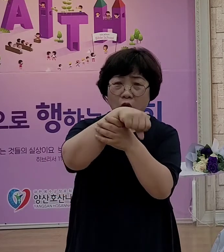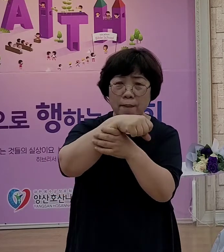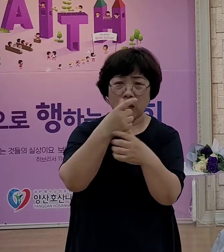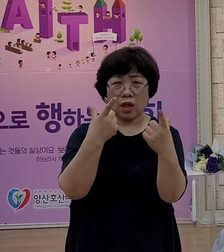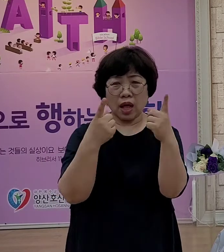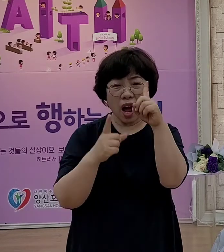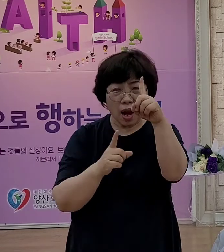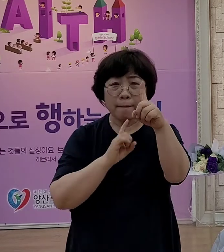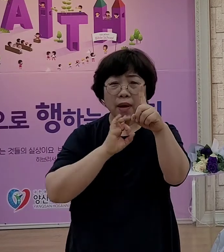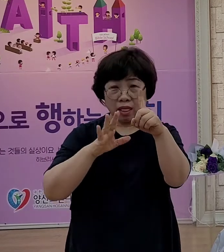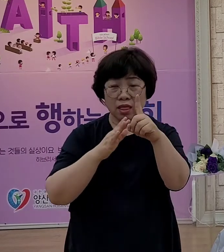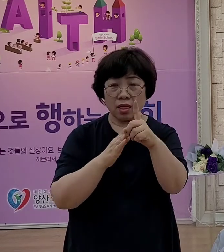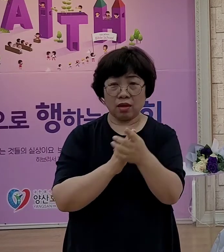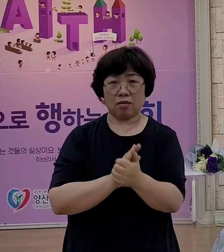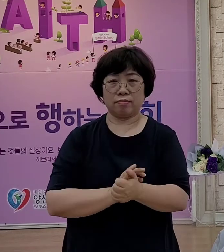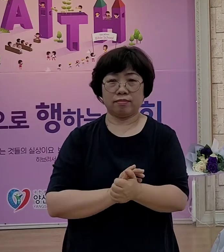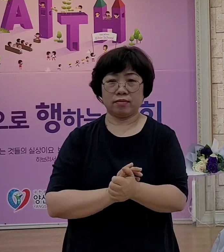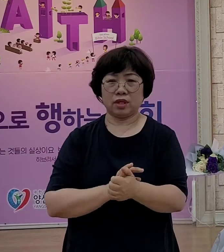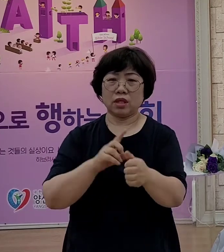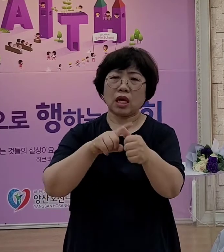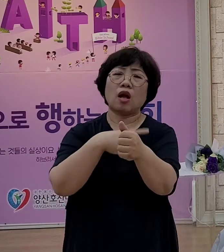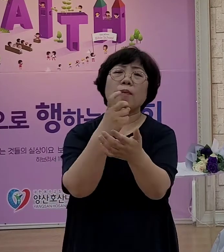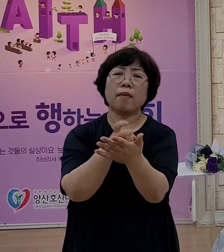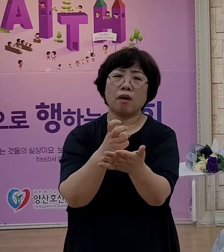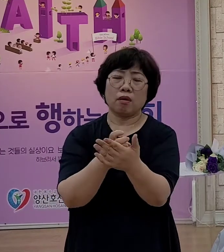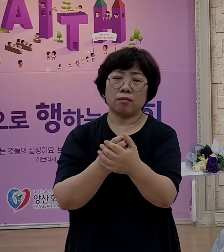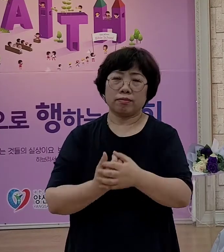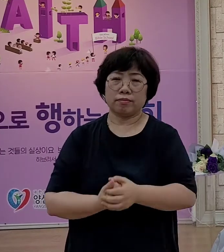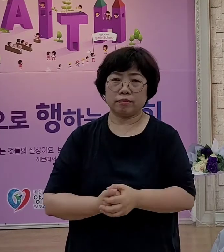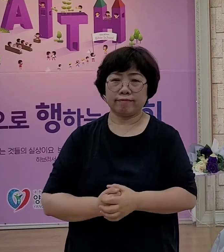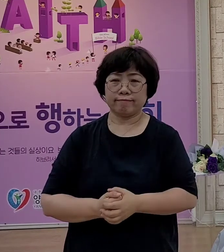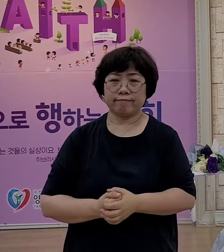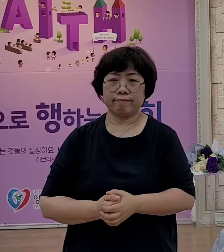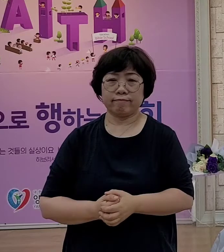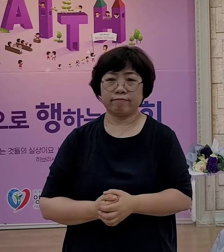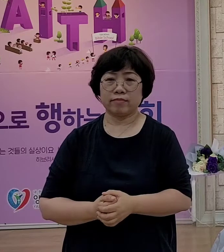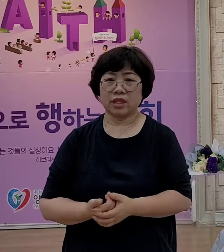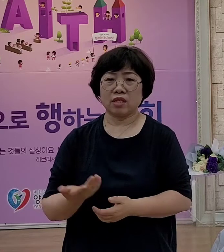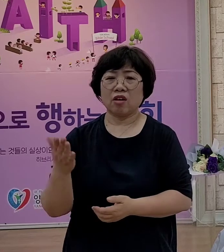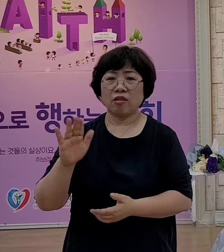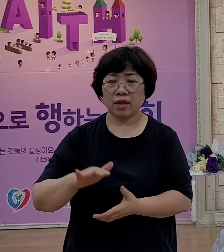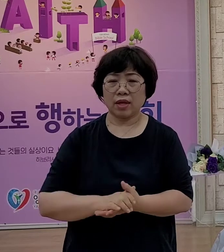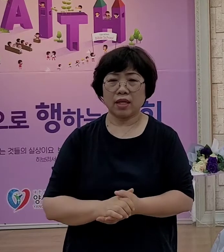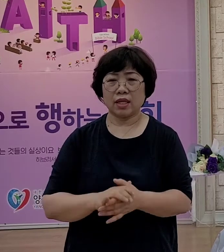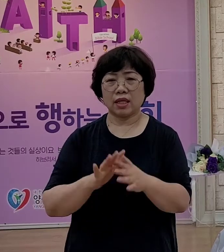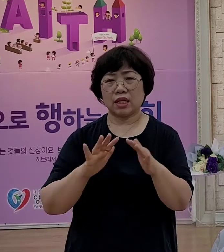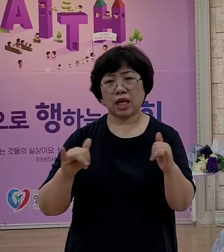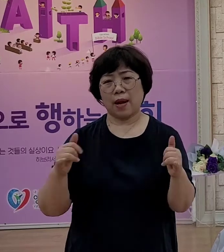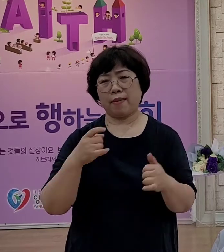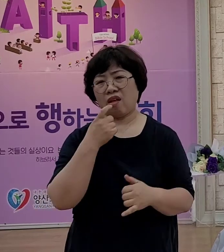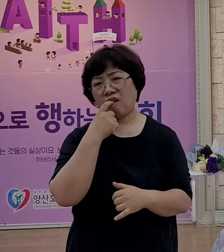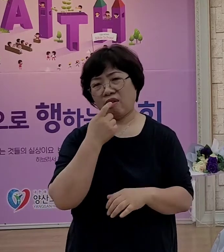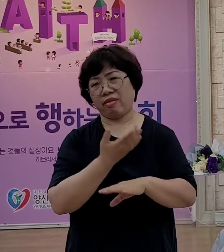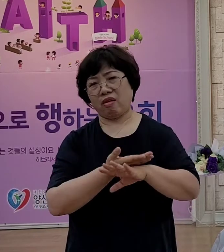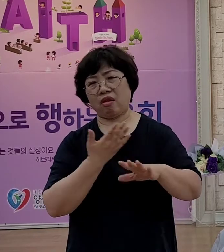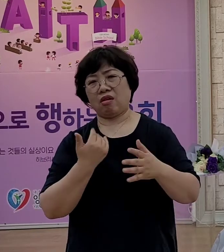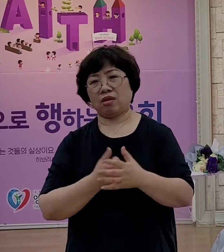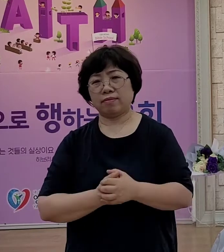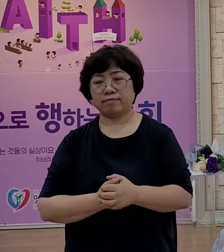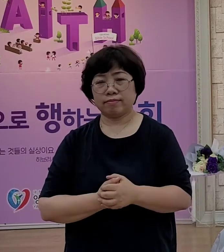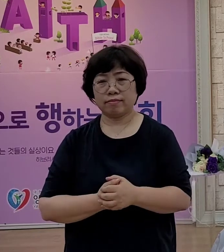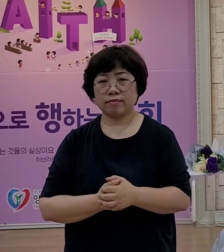이게 자연의 법칙. 하물며 오늘 본문이 강조하는 바가 무엇입니까? 이 결론입니다.